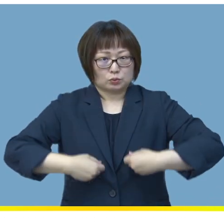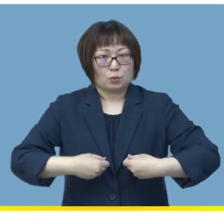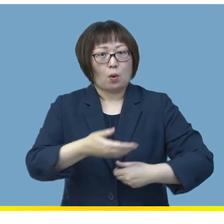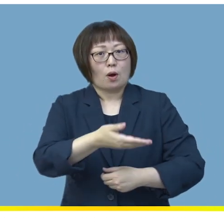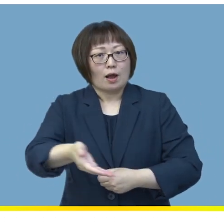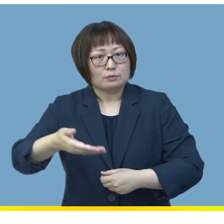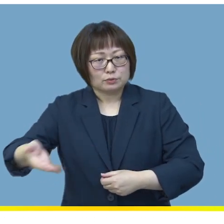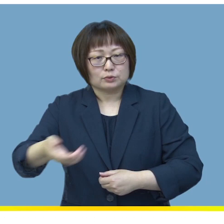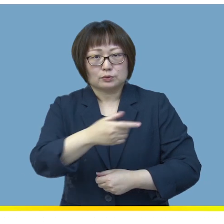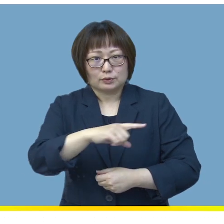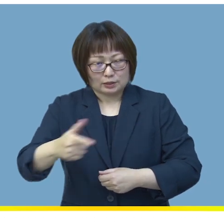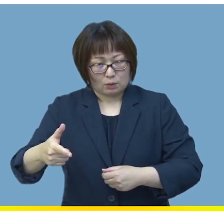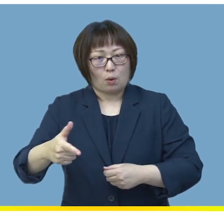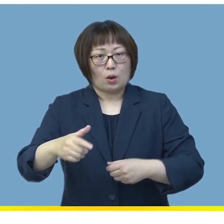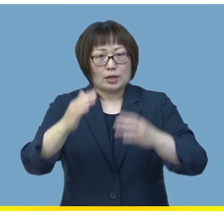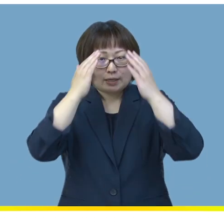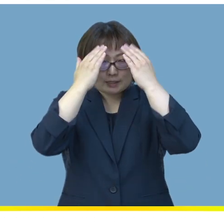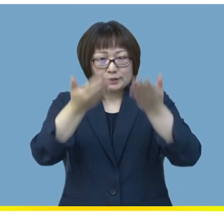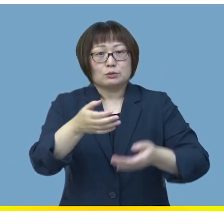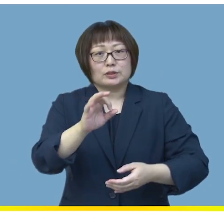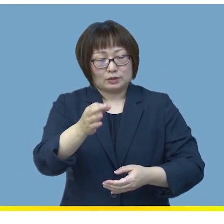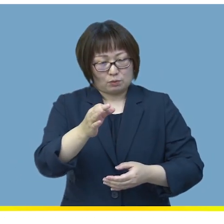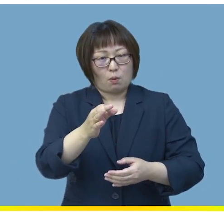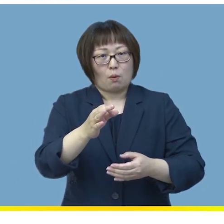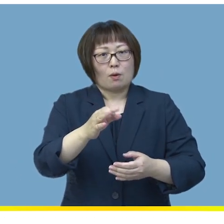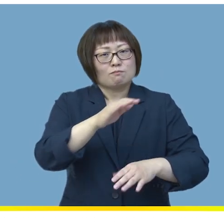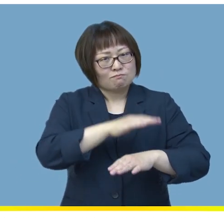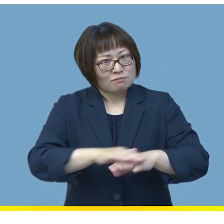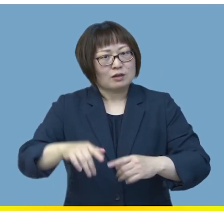を有効に活用しています